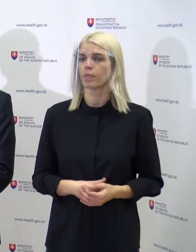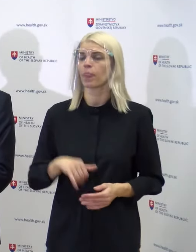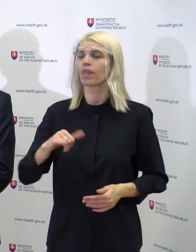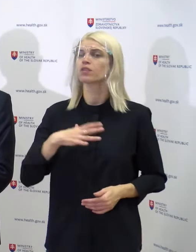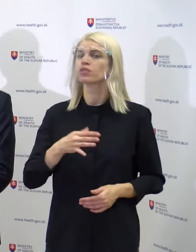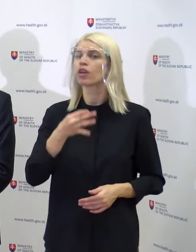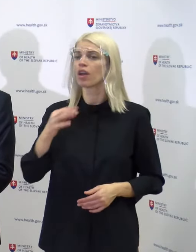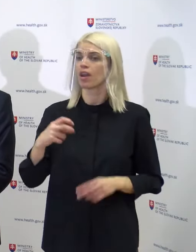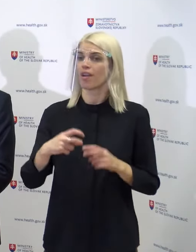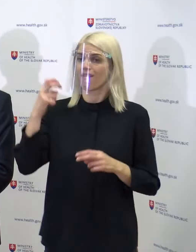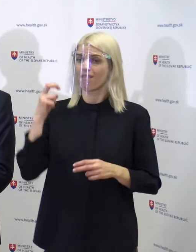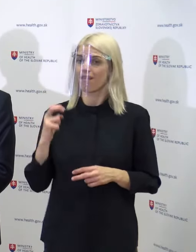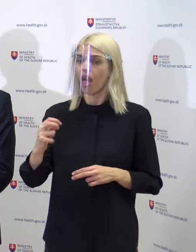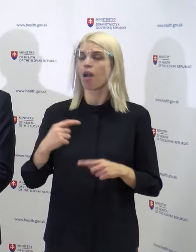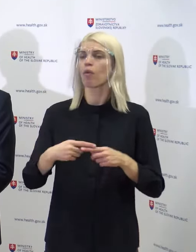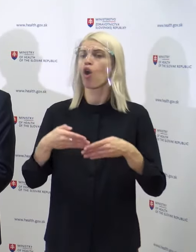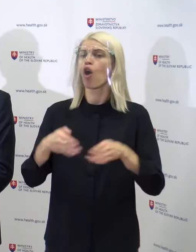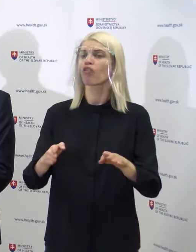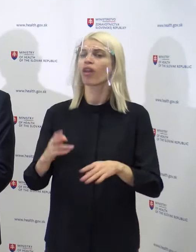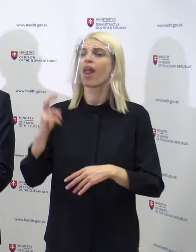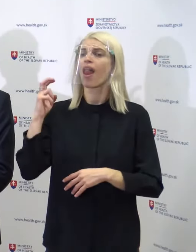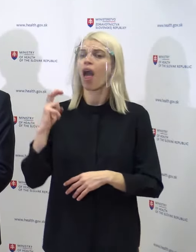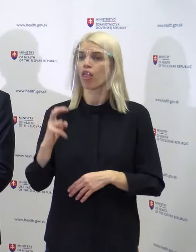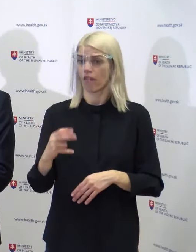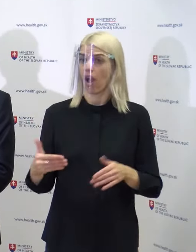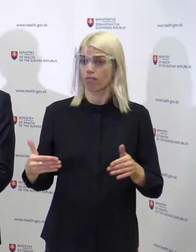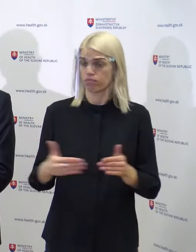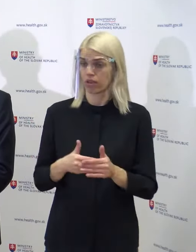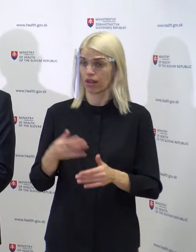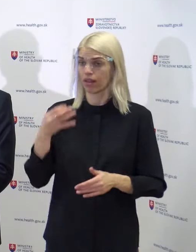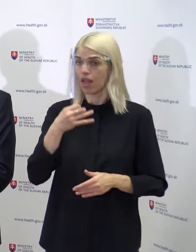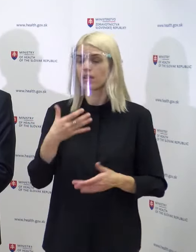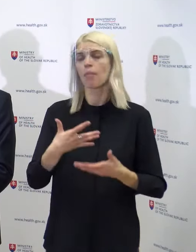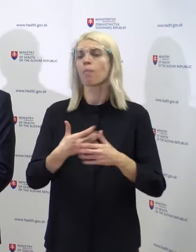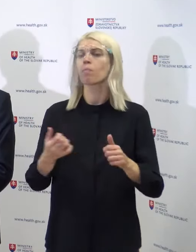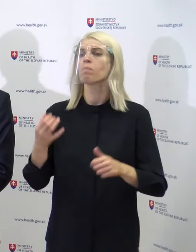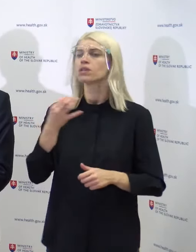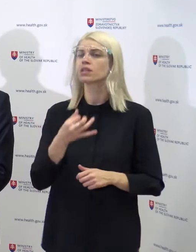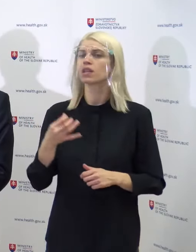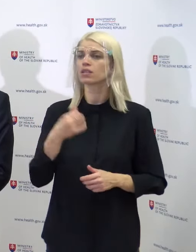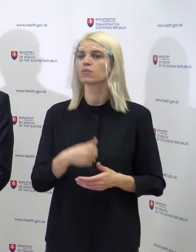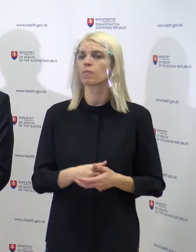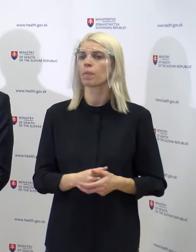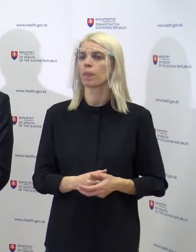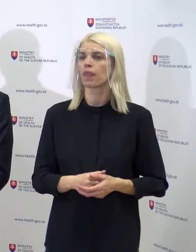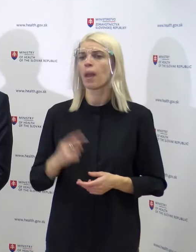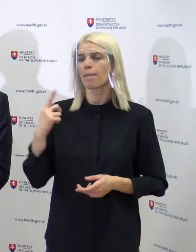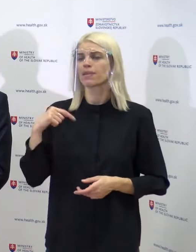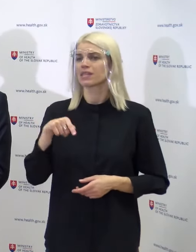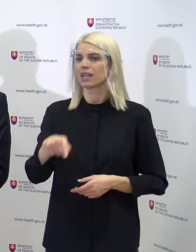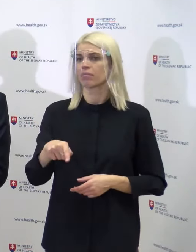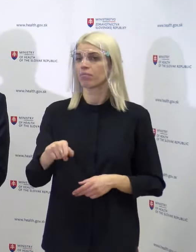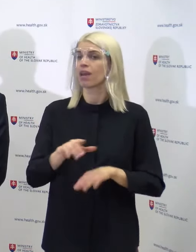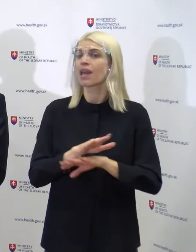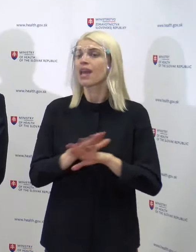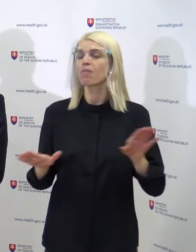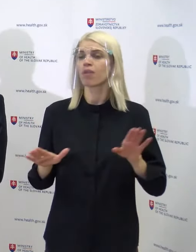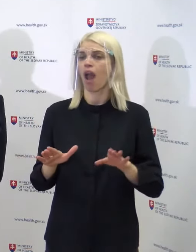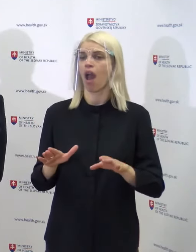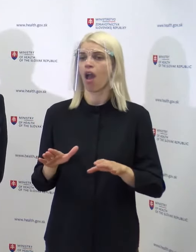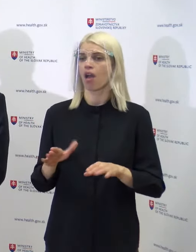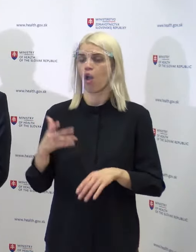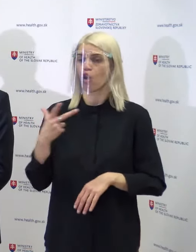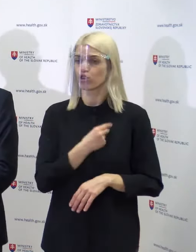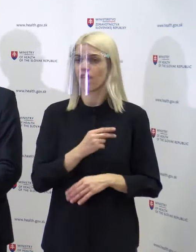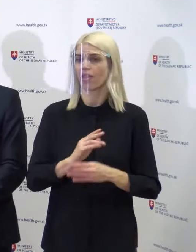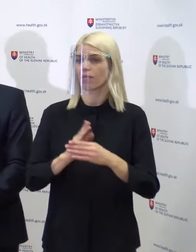teda obleky a otvorené lanovky, tam je bude potrebný aj test, alebo to bude bez testu? Myslím, že to je režim očkovaný, prekonaný. To znamená